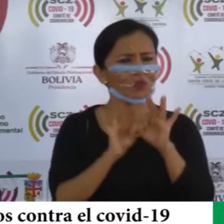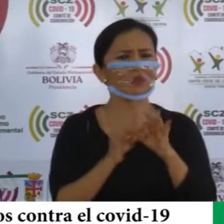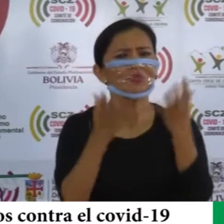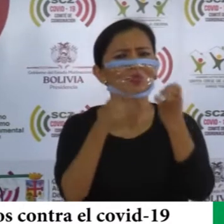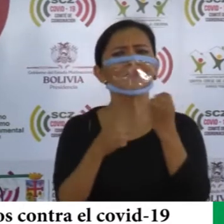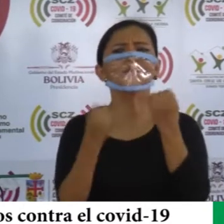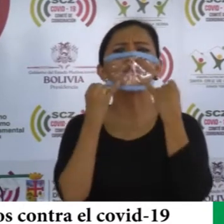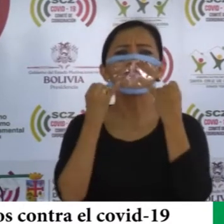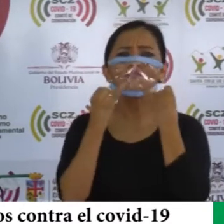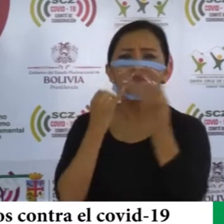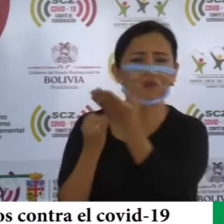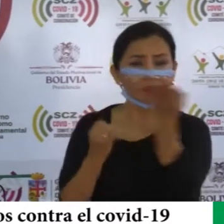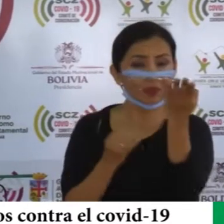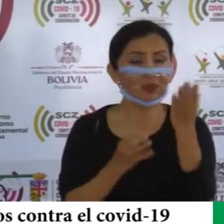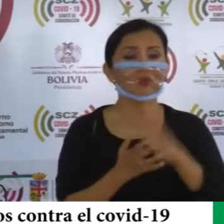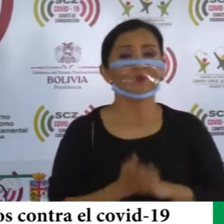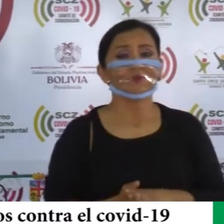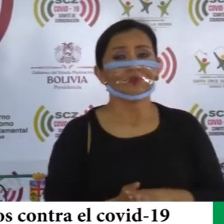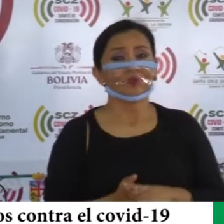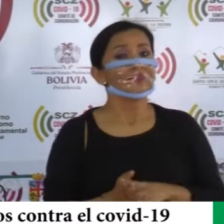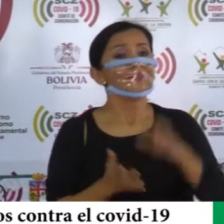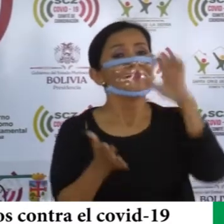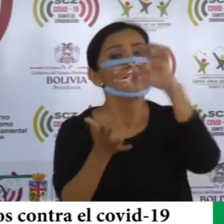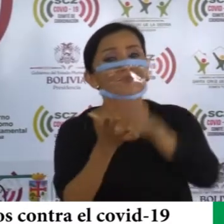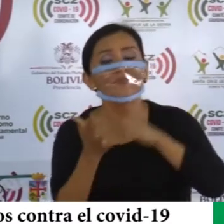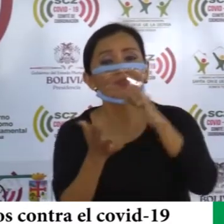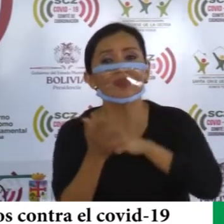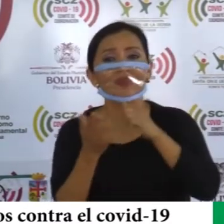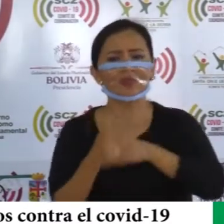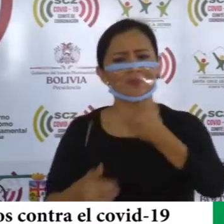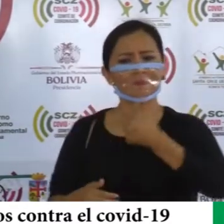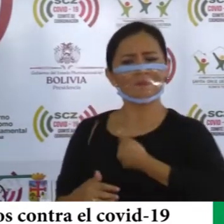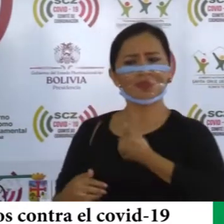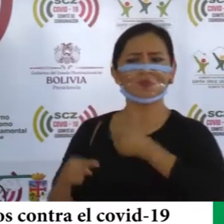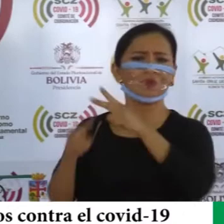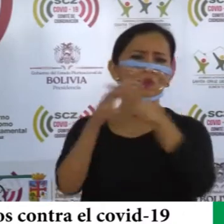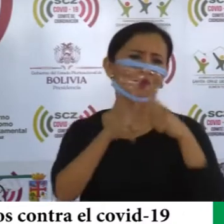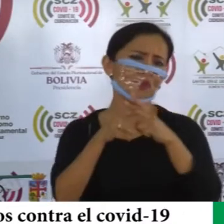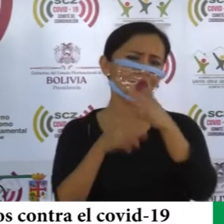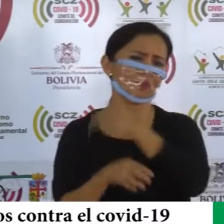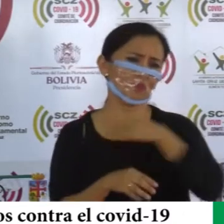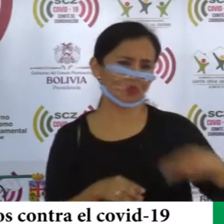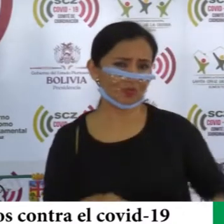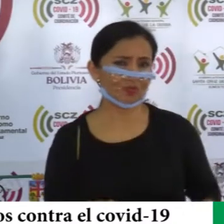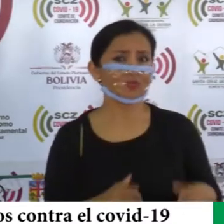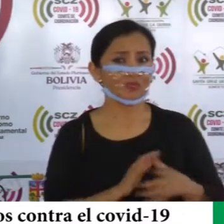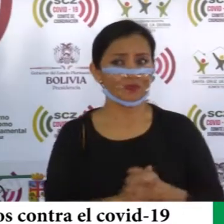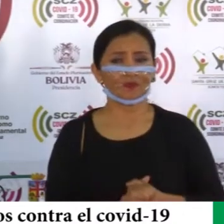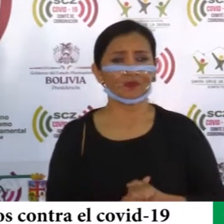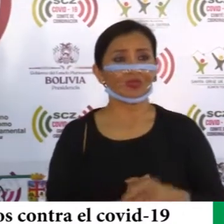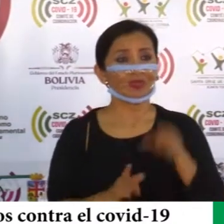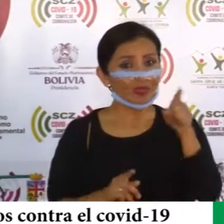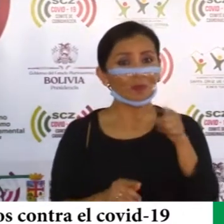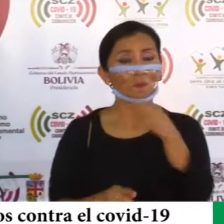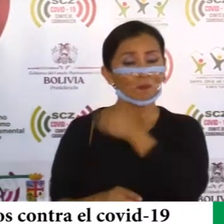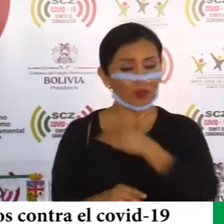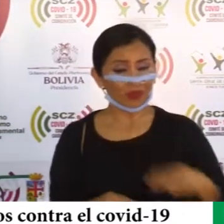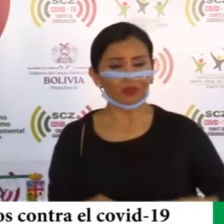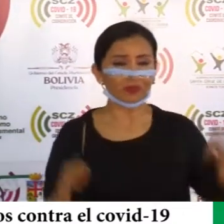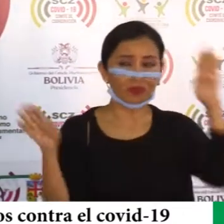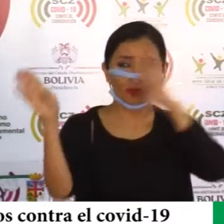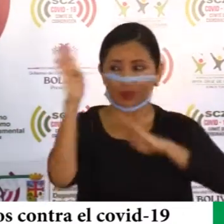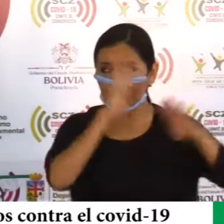que queremos manifestar y resaltar es la falta de autocuidado que tenemos en nuestros municipios. Un municipio